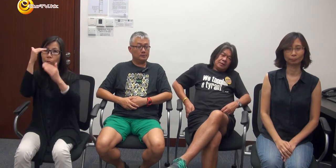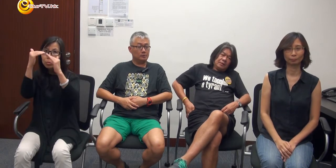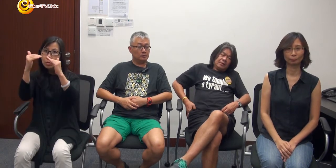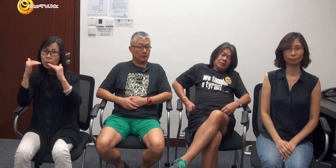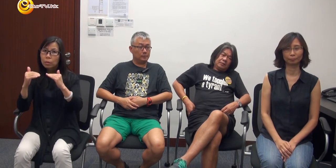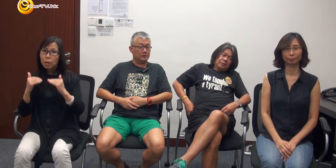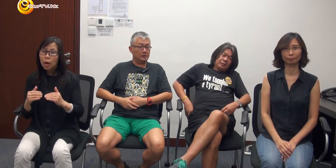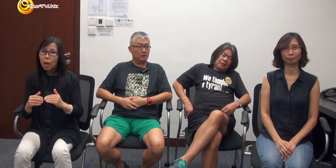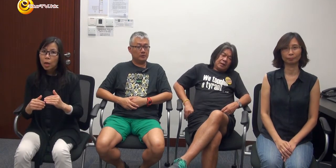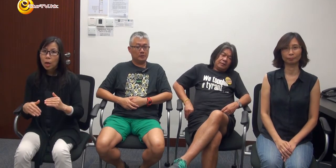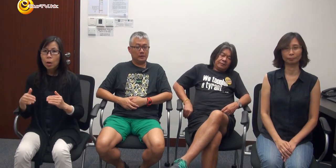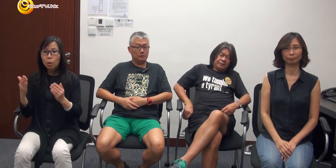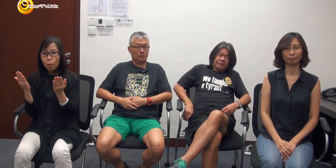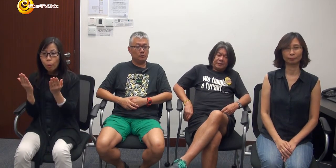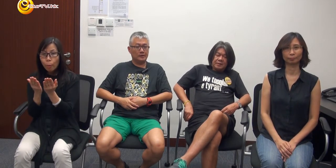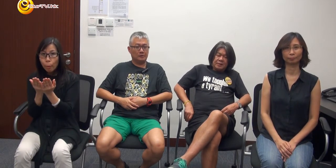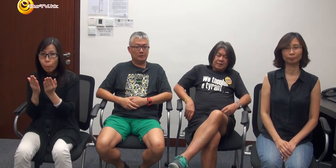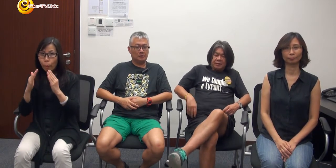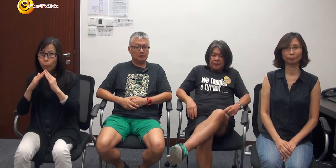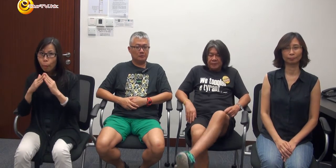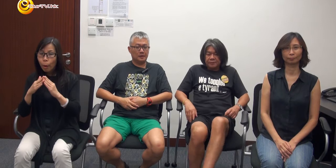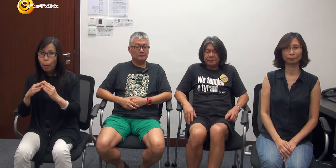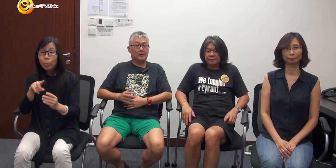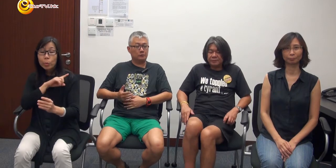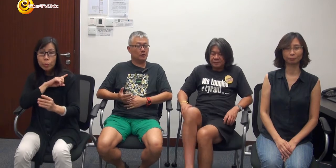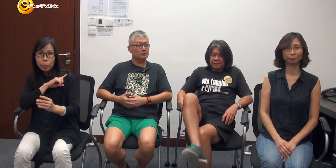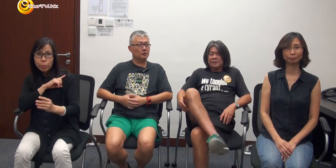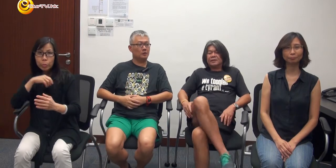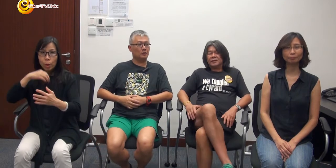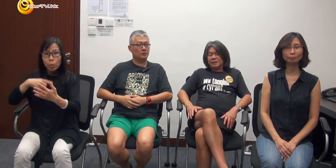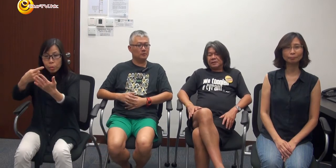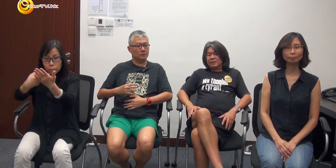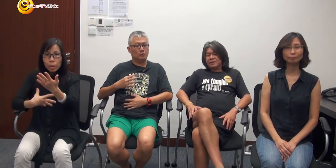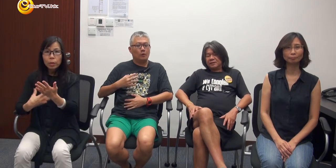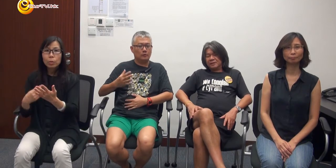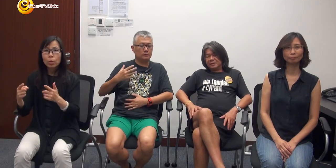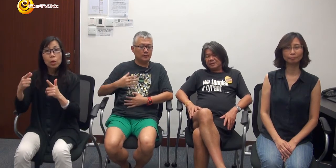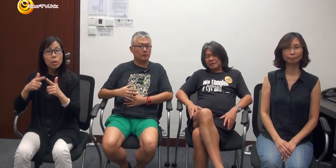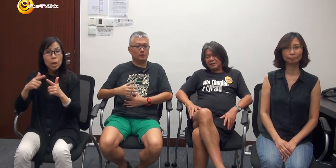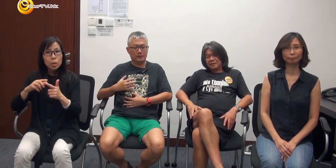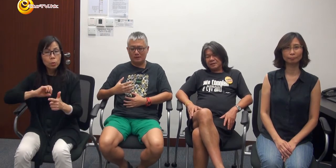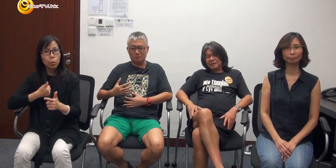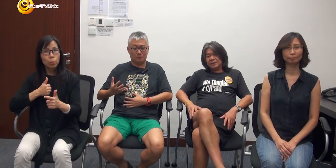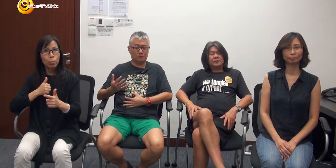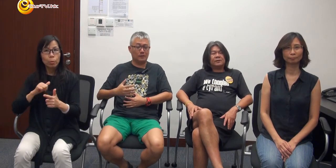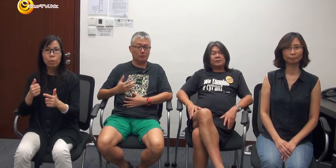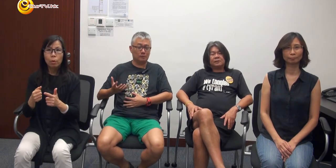身嗰個投票意向咧，影到成個即係副校長嗰、那個。國輪即係嗰、那個即係咁輪選委任過